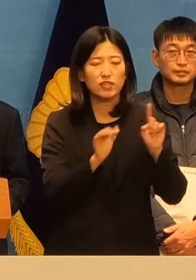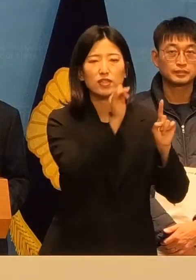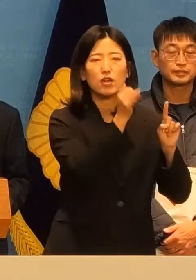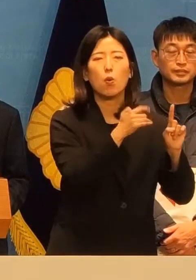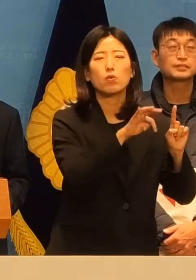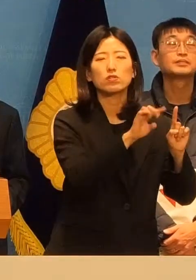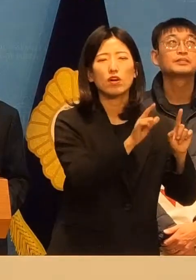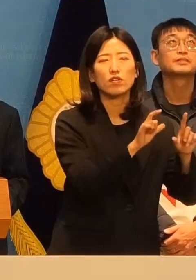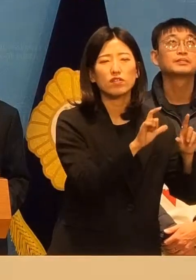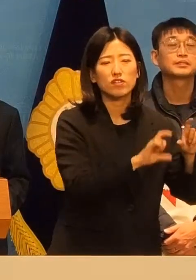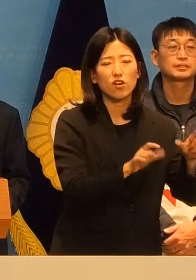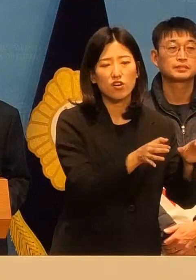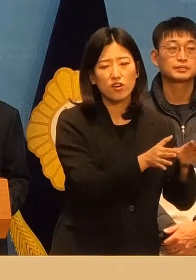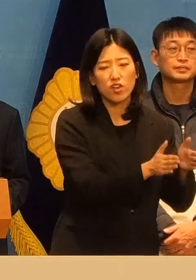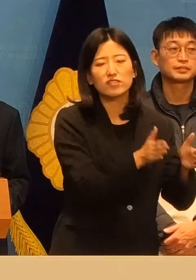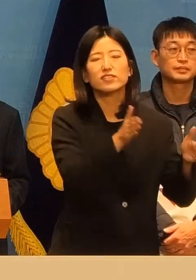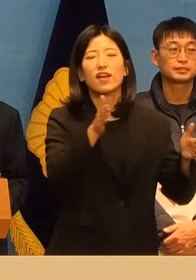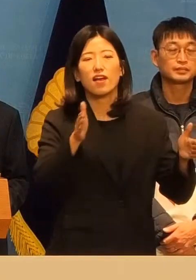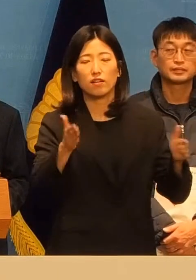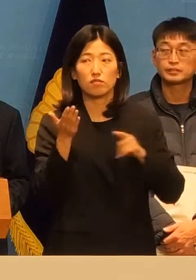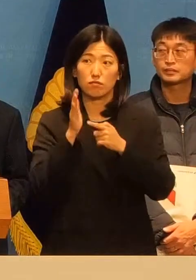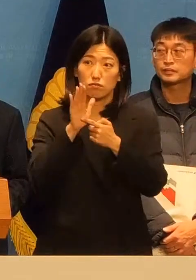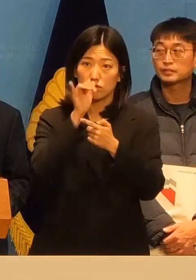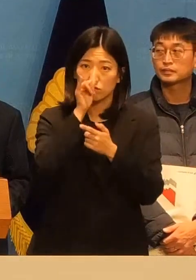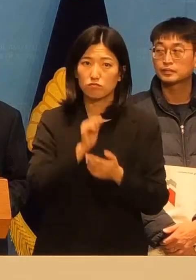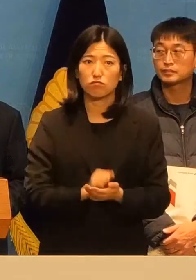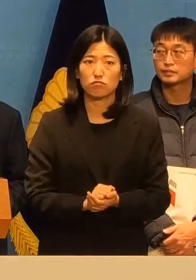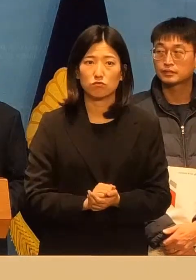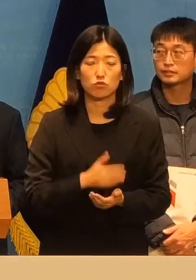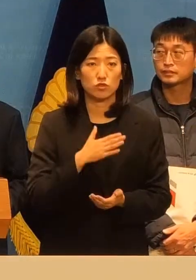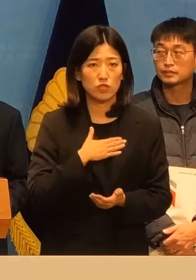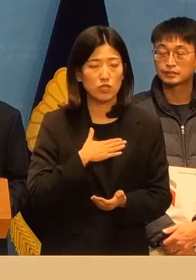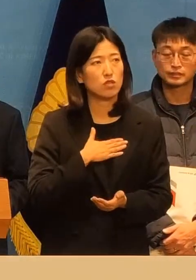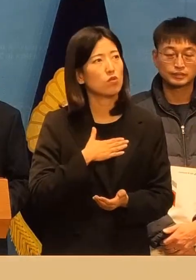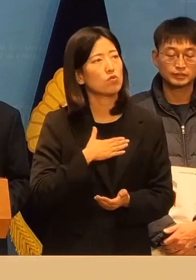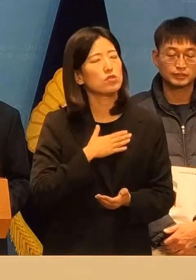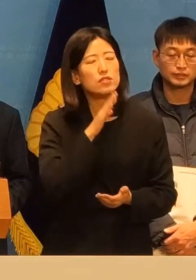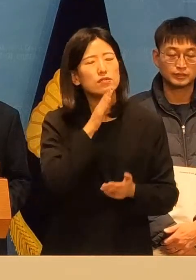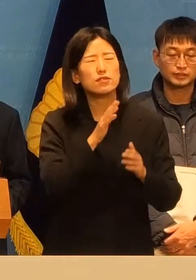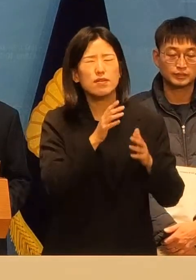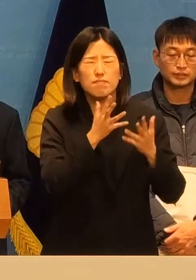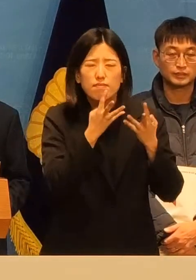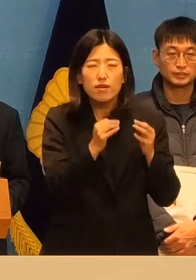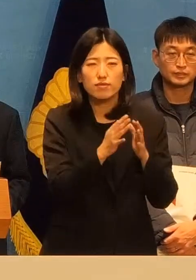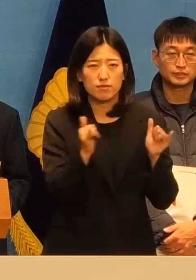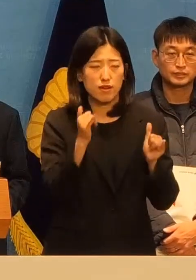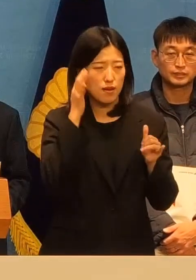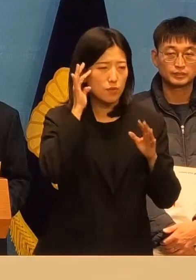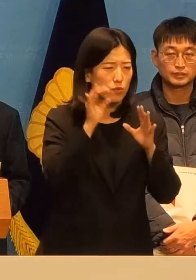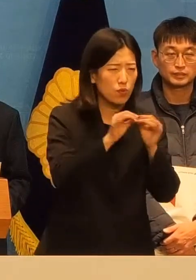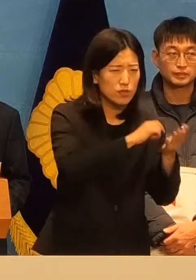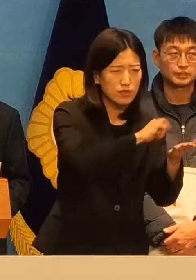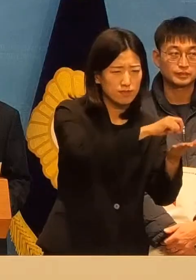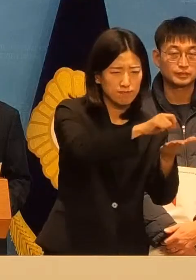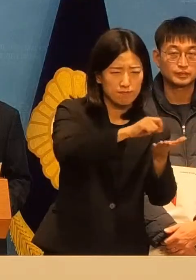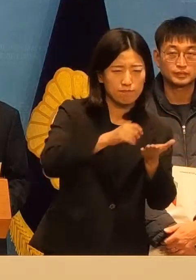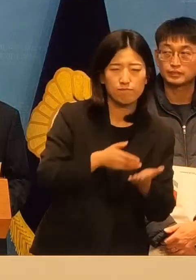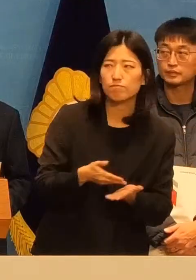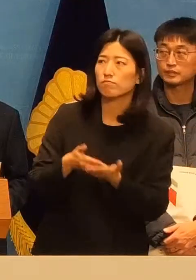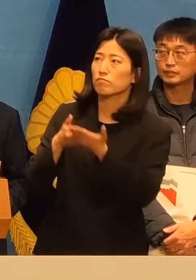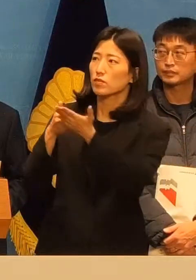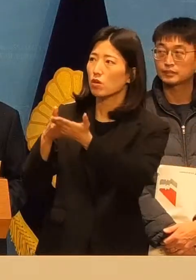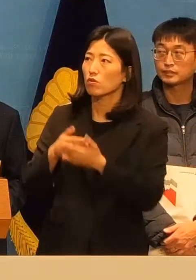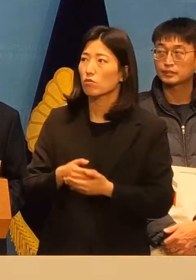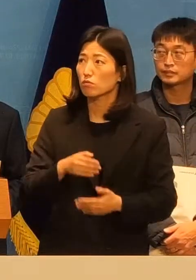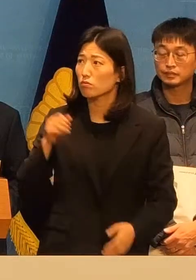하셨고, 제가 6만 5천 명 이상의 서명을 받아서 대통령실에 제출했는데, 이것이